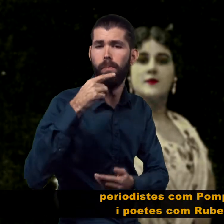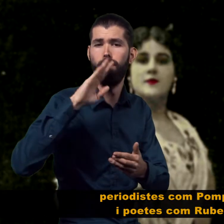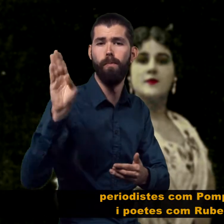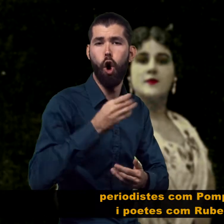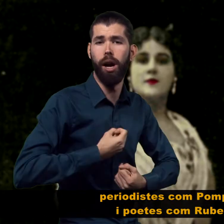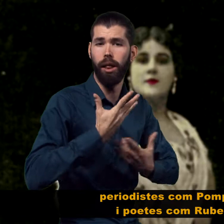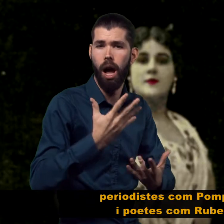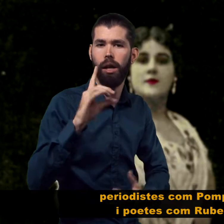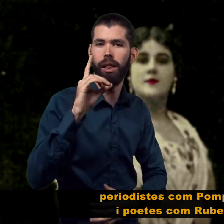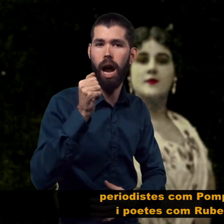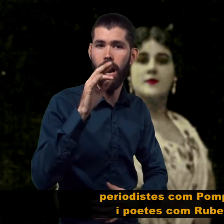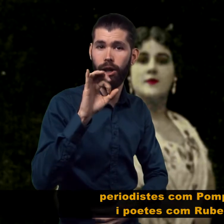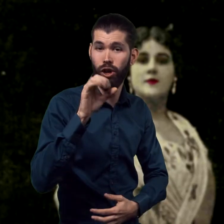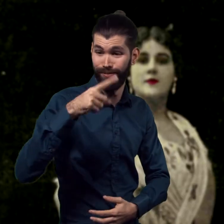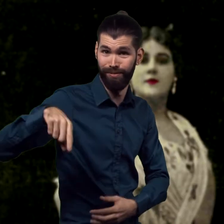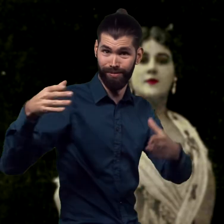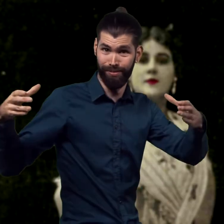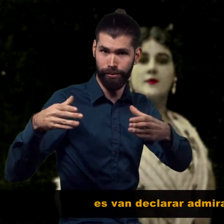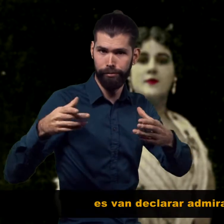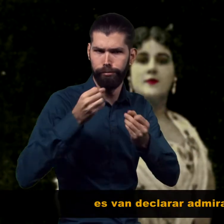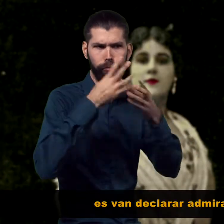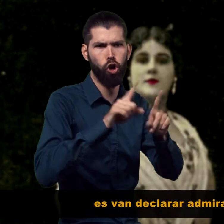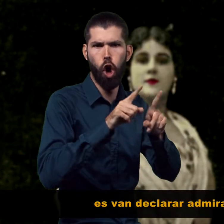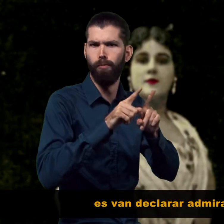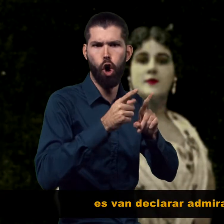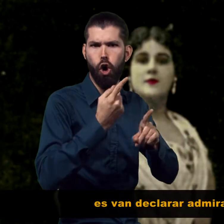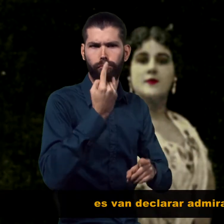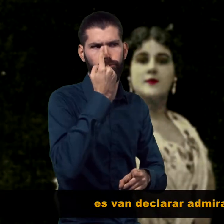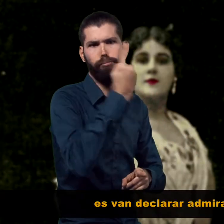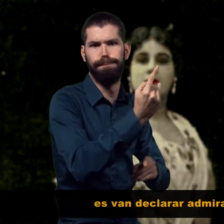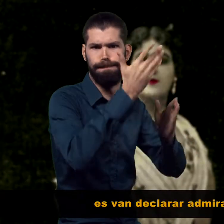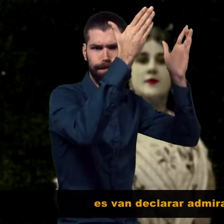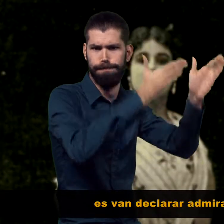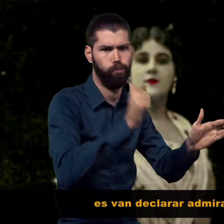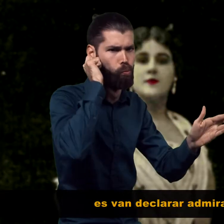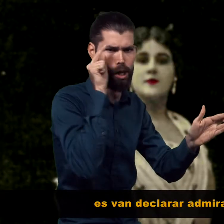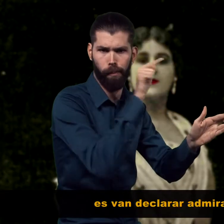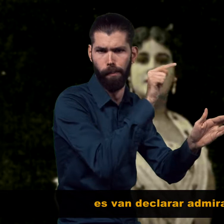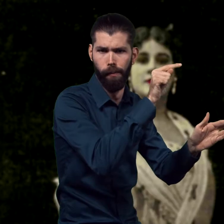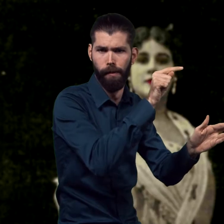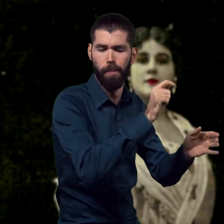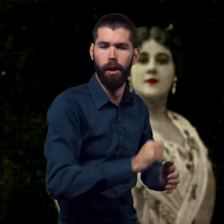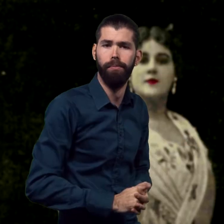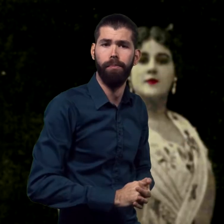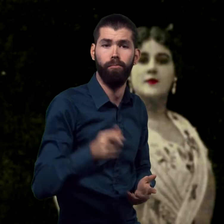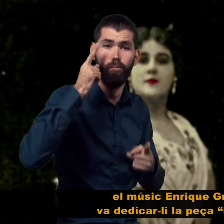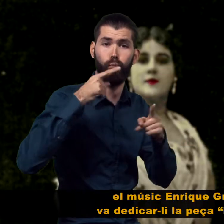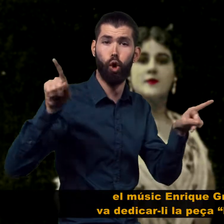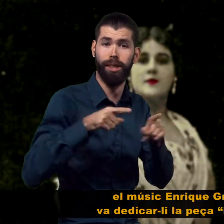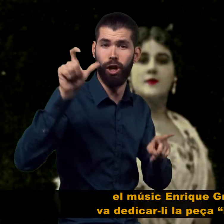Rubén Darío es van declarar admiradors seus. El músic Enrique Granados va dedicar-li la peça La Gitana i artistes